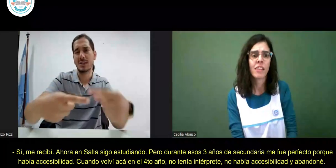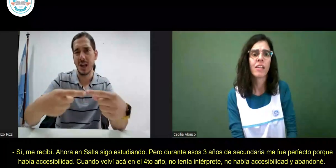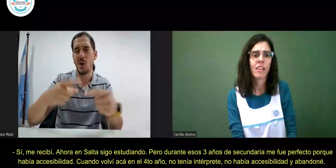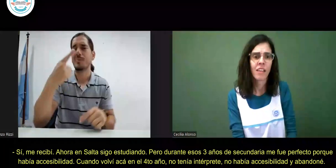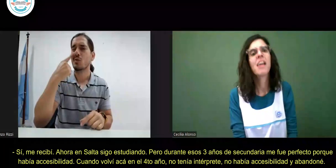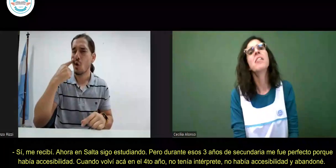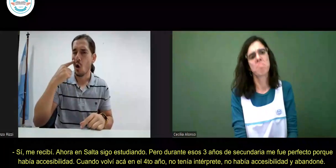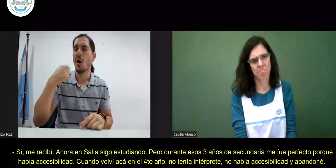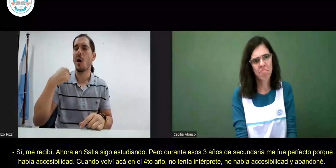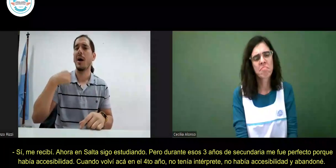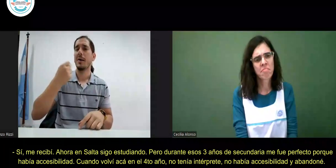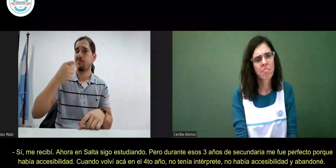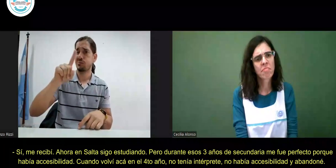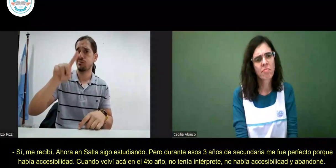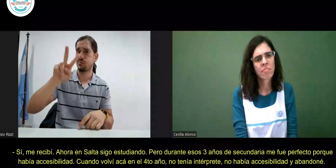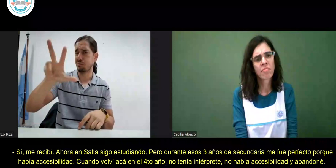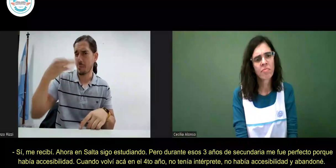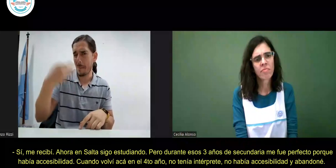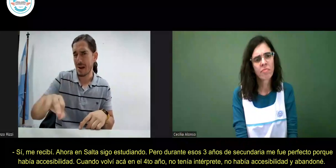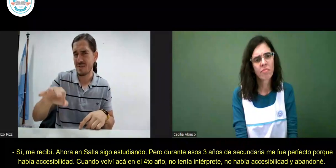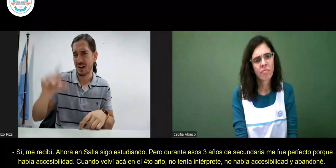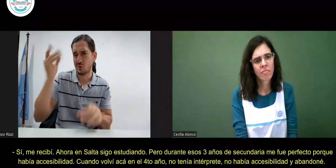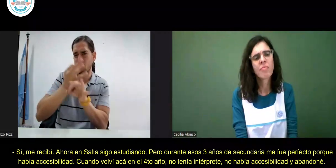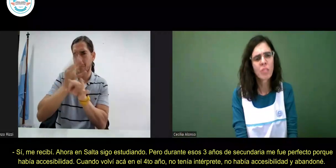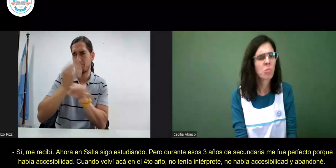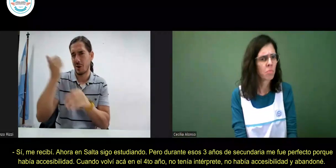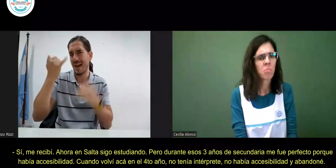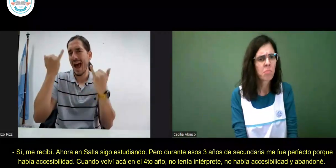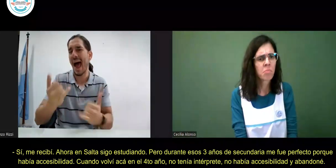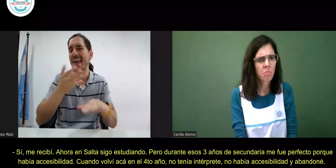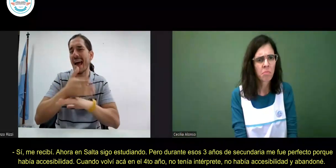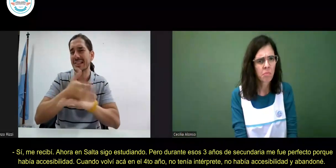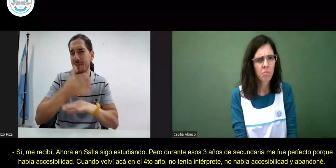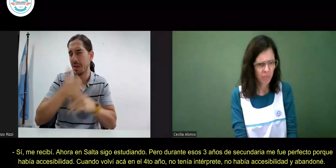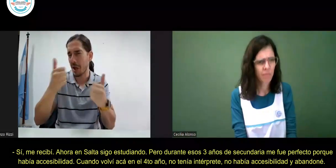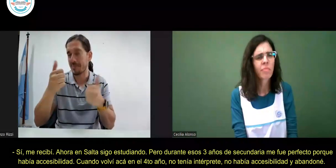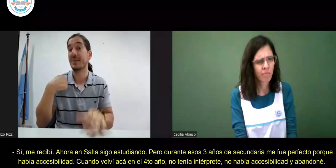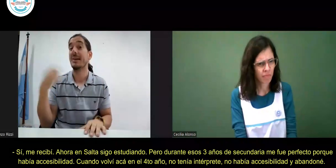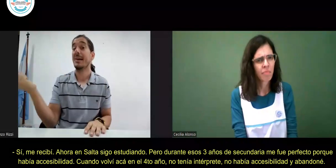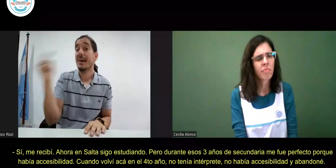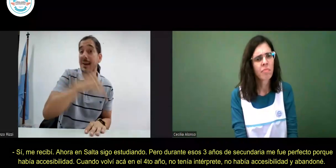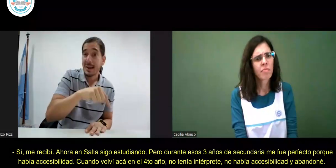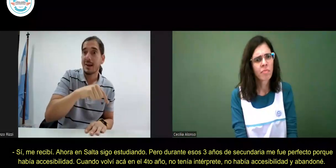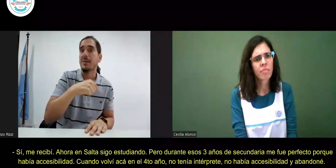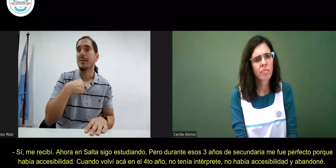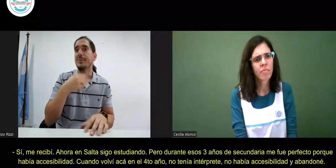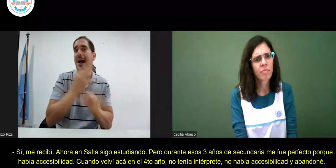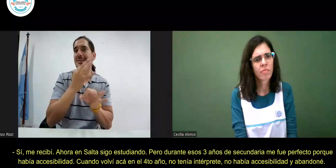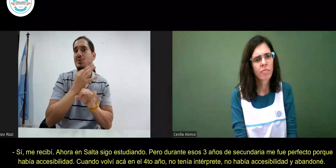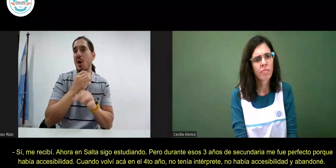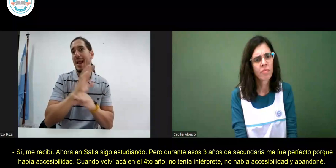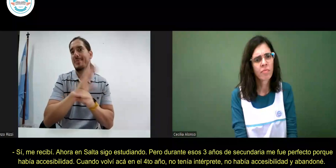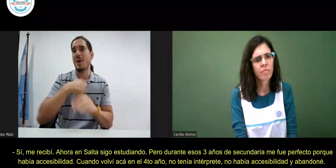Sí, me recibí. Ahora en Salta sigo estudiando. Pero durante esos 3 años